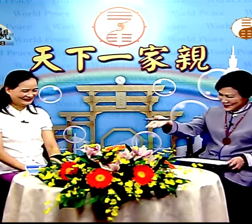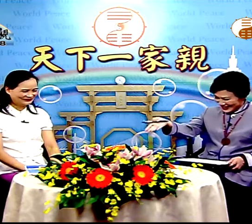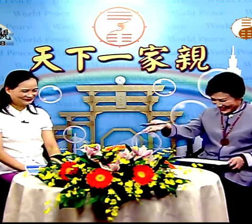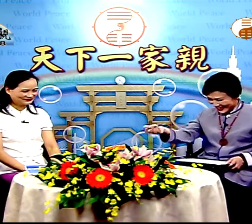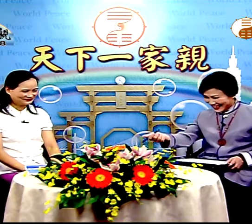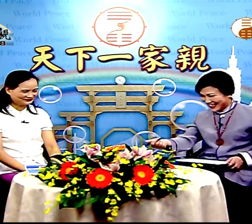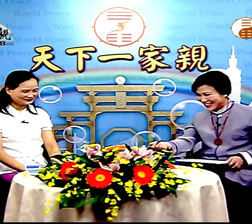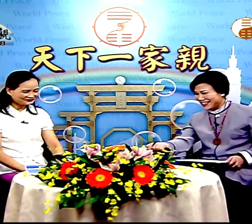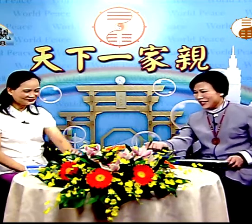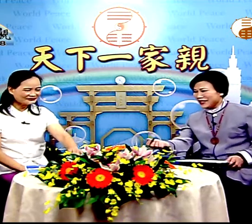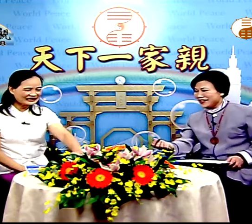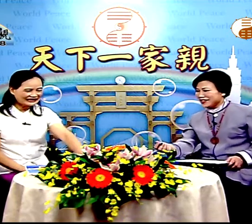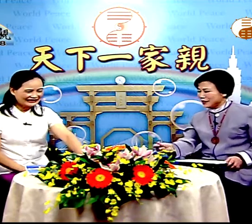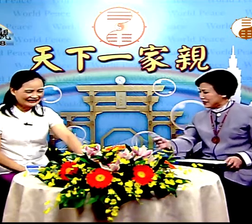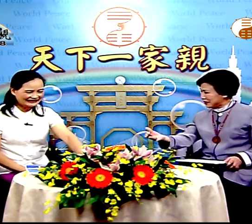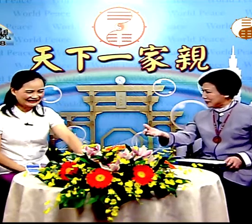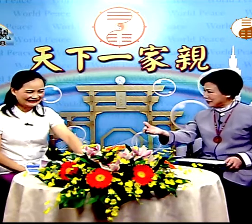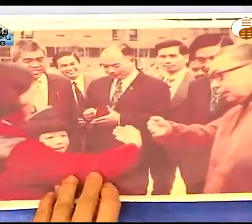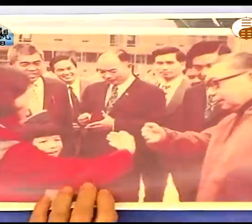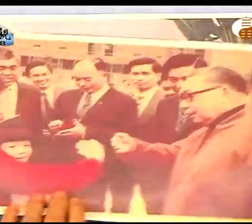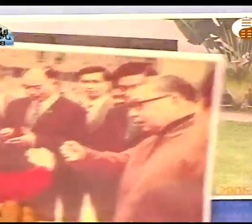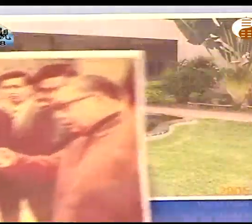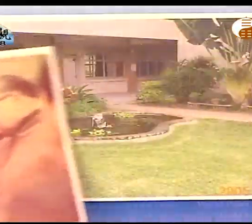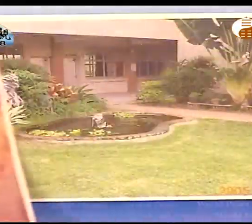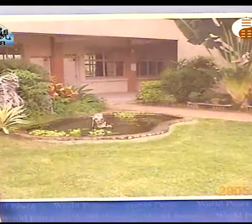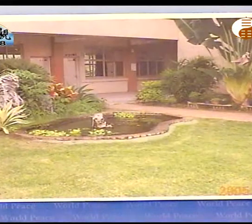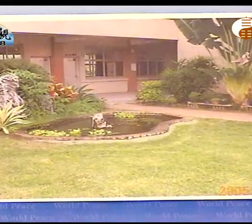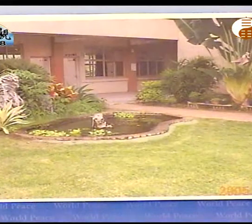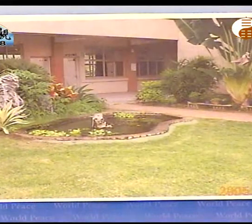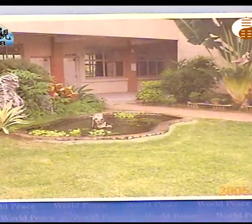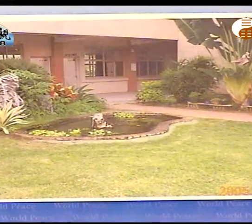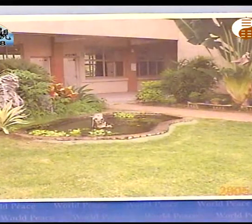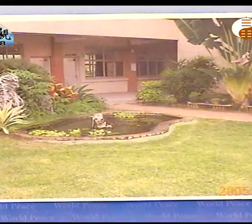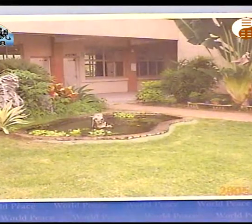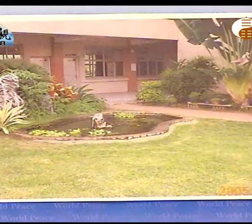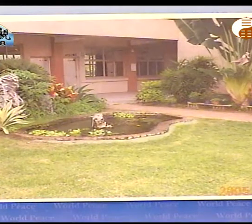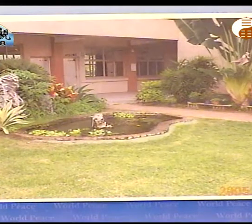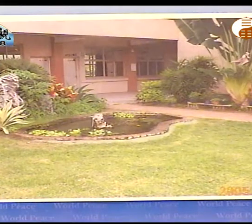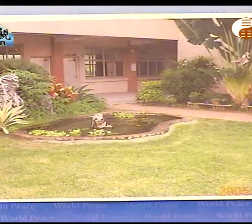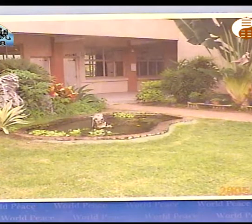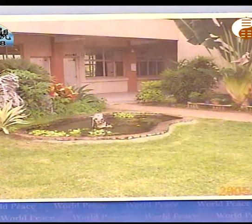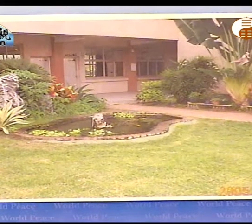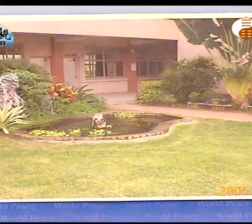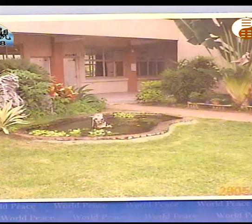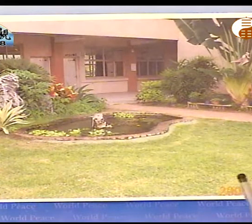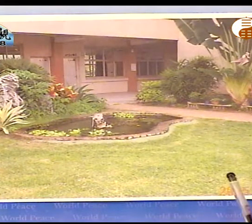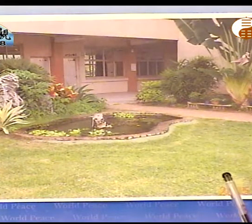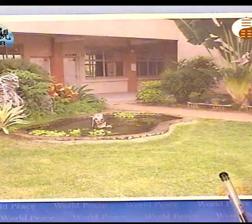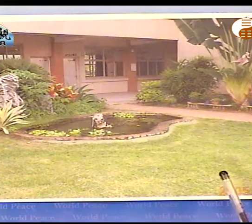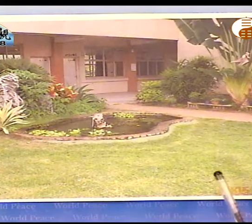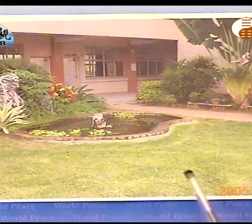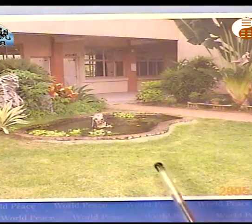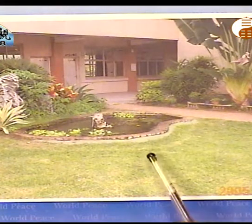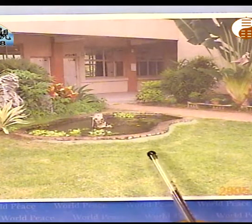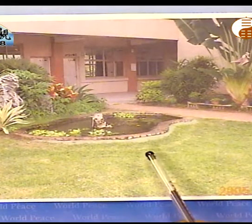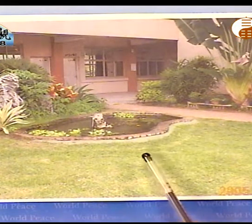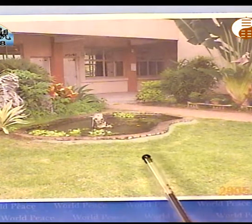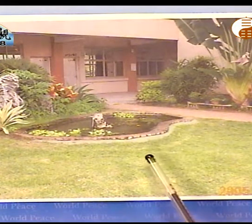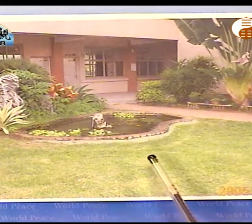来再来看看，来，哎，这学校的活动是什么样子？ 学校的美景啦，哈，那刚刚我们看到这个是让我